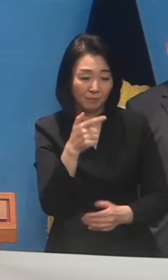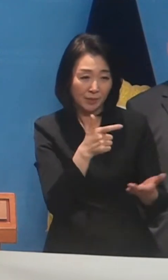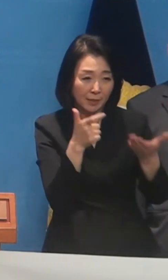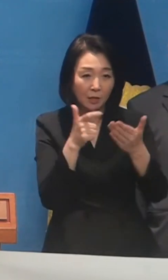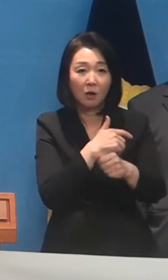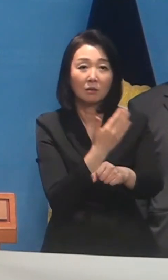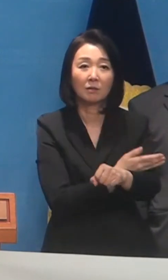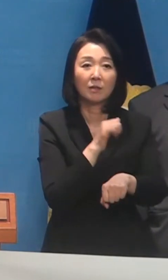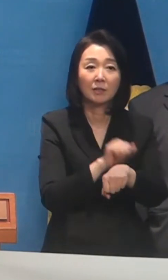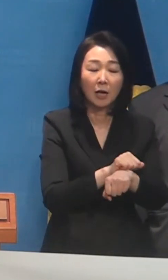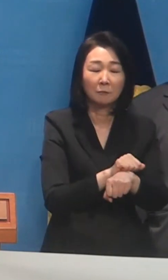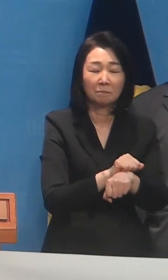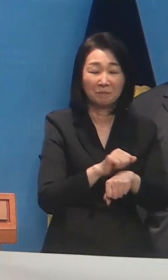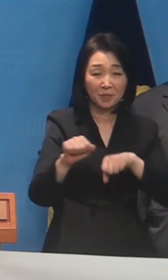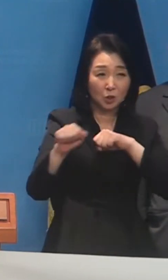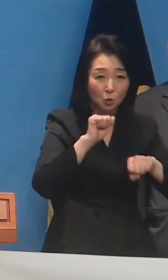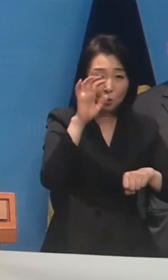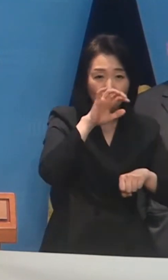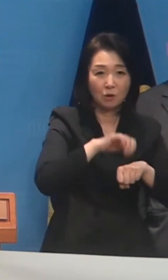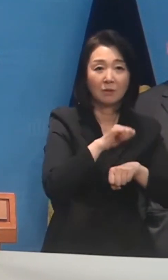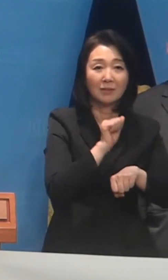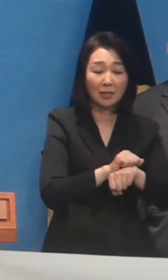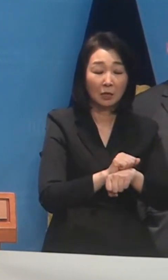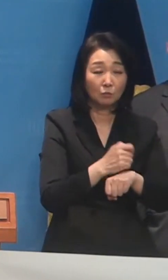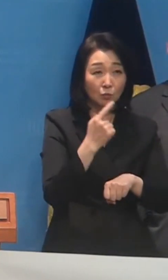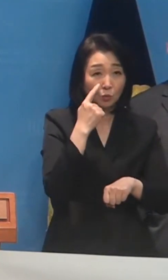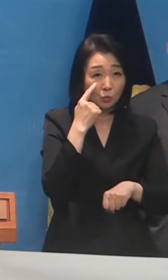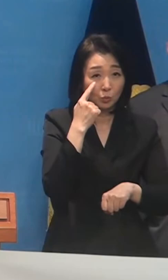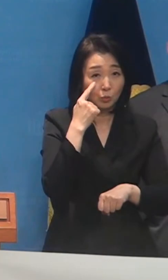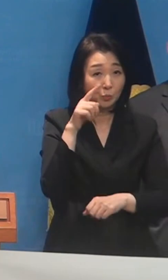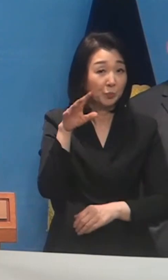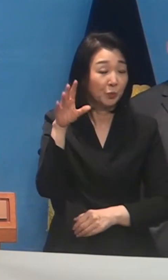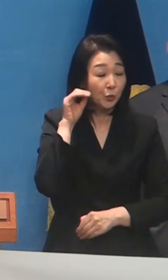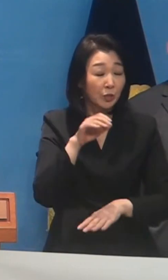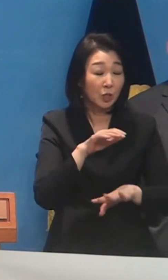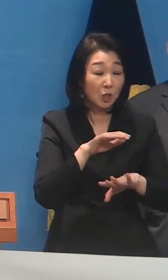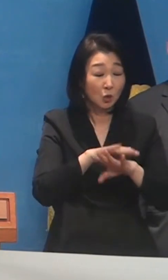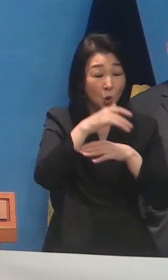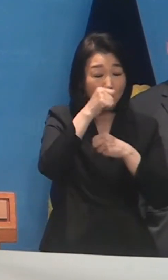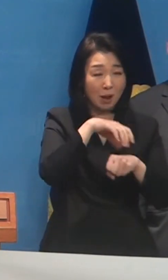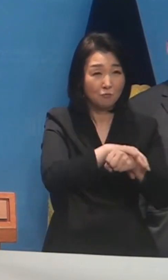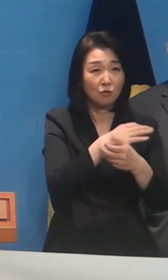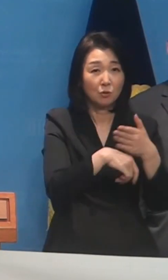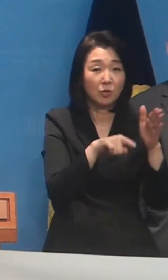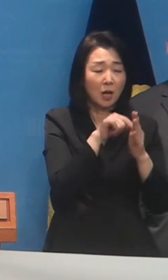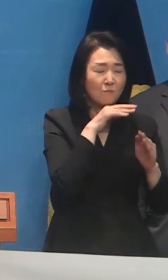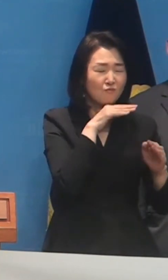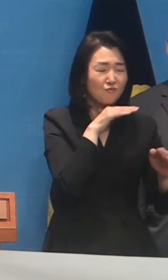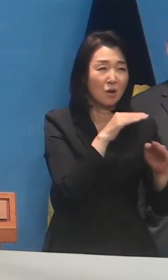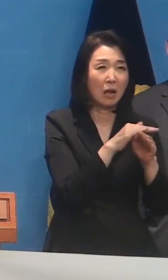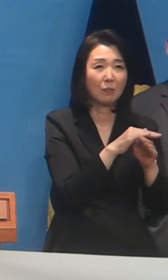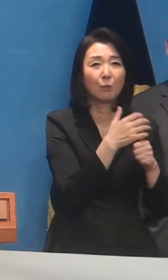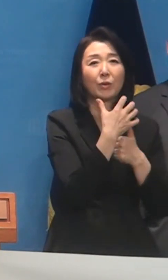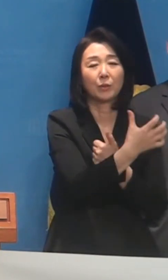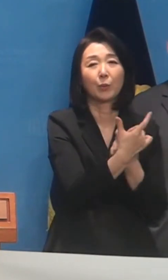능력, 기동훈련 등에 대하여 눈과 귀, 손발을 묶어두기 위한 북한의 기만 전략이다.